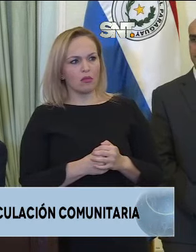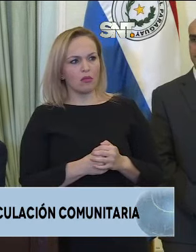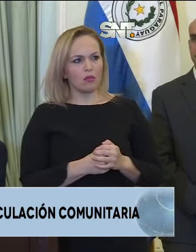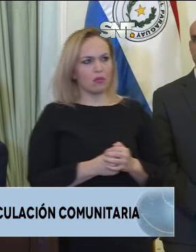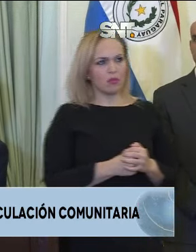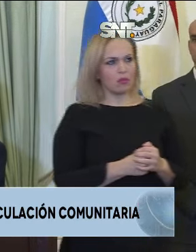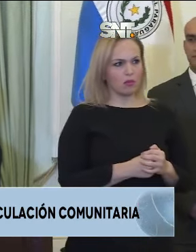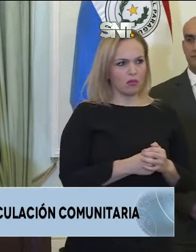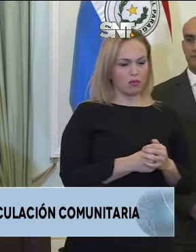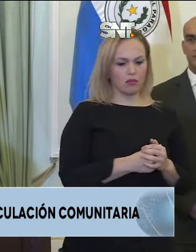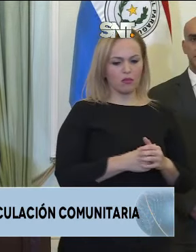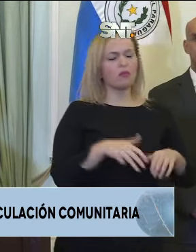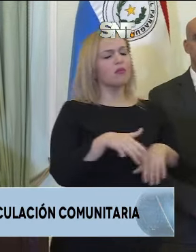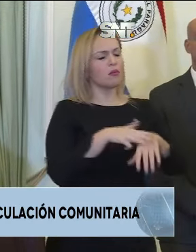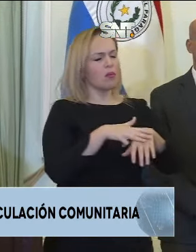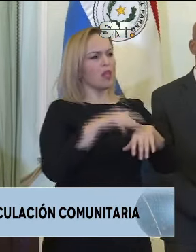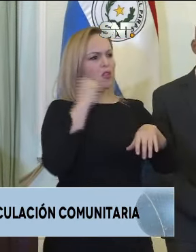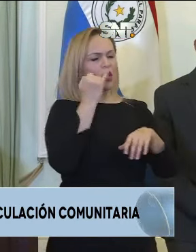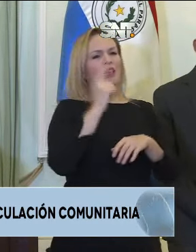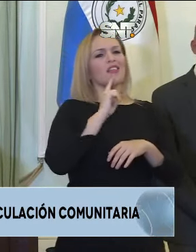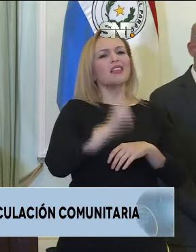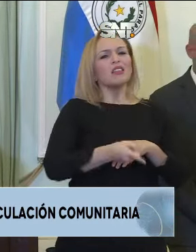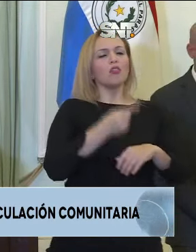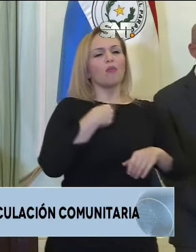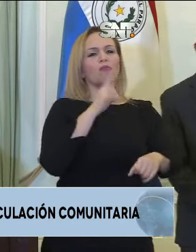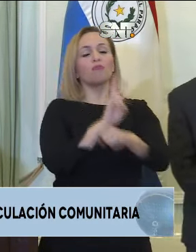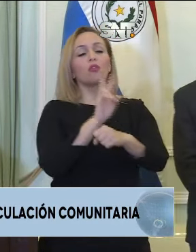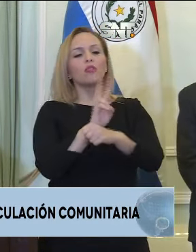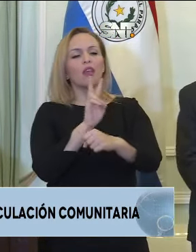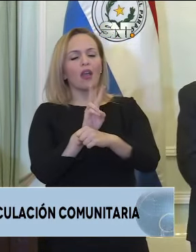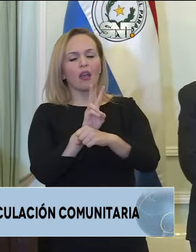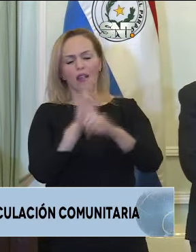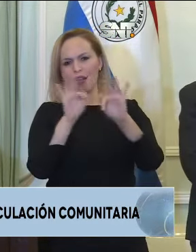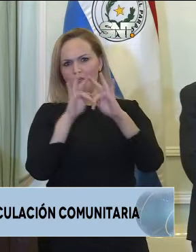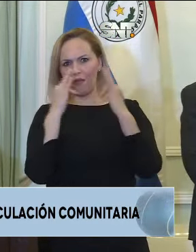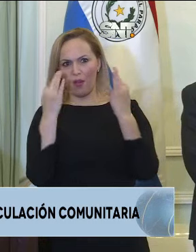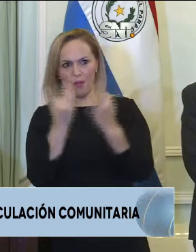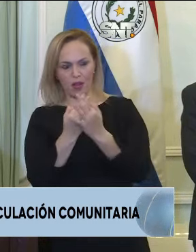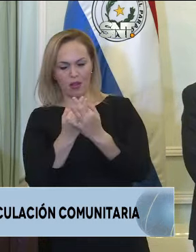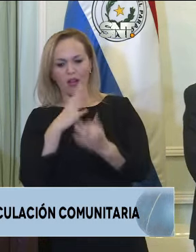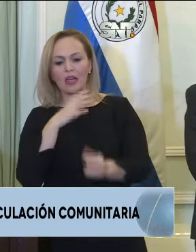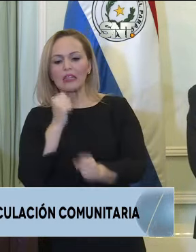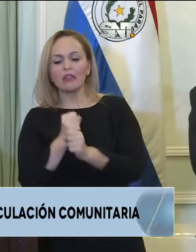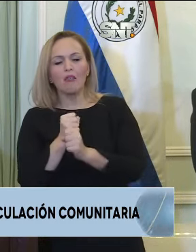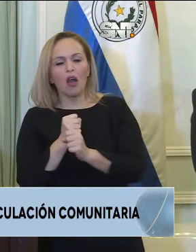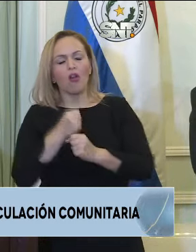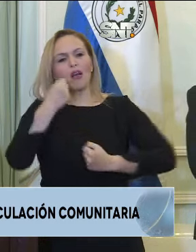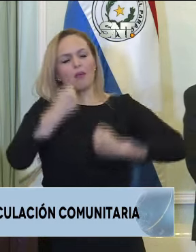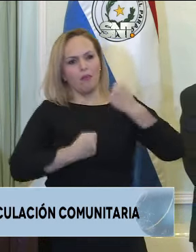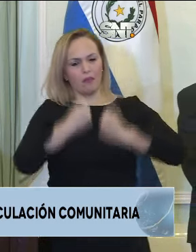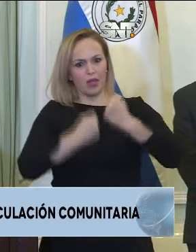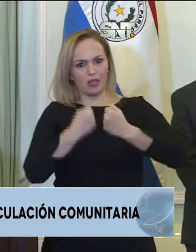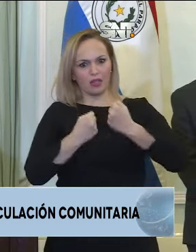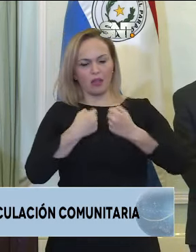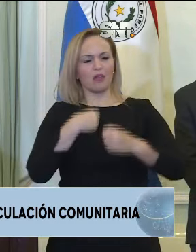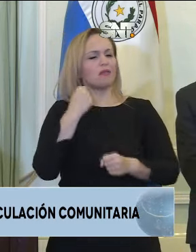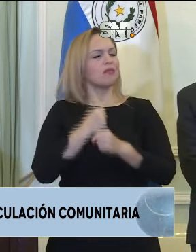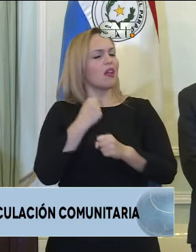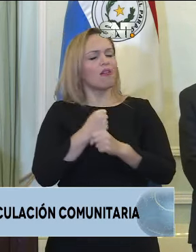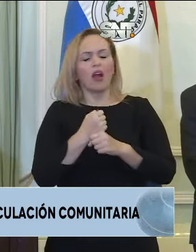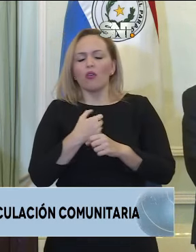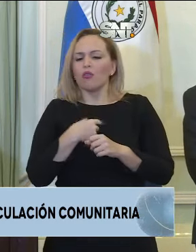La decisión del gobierno es proteger a la familia, al trabajador y a la empresa. Y cuando hablamos del trabajador no hacemos